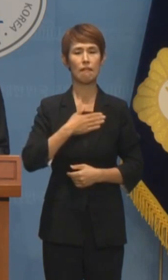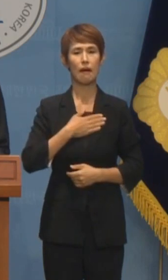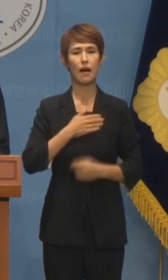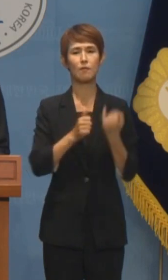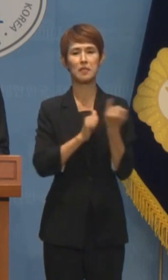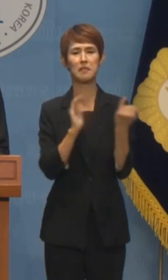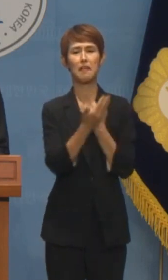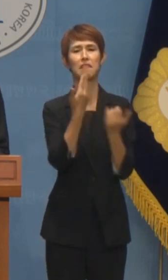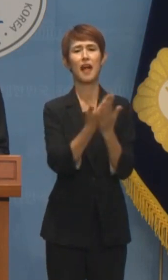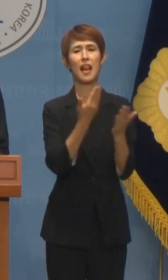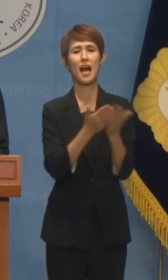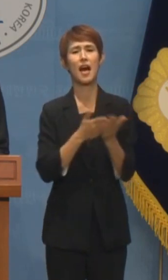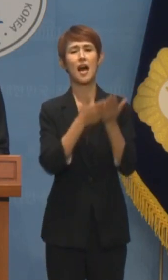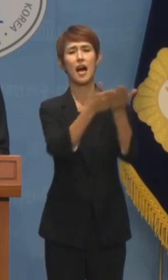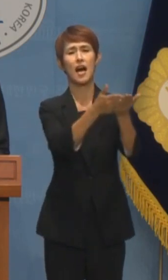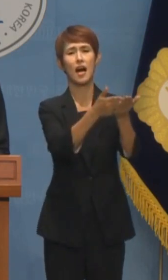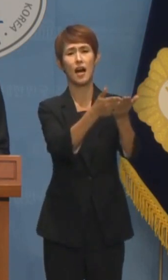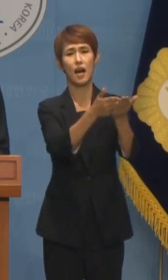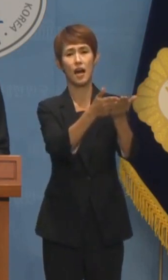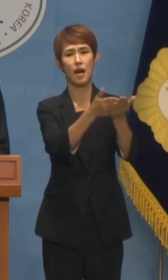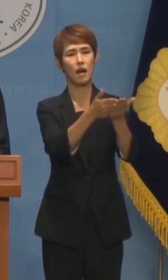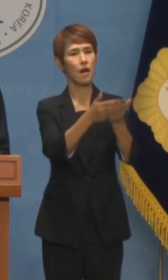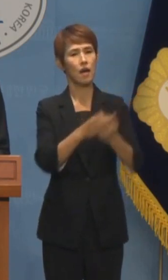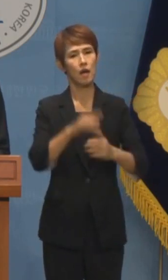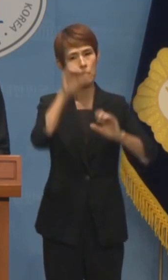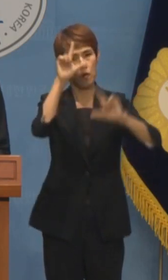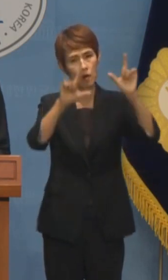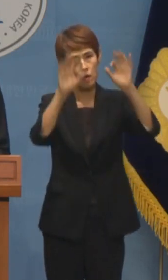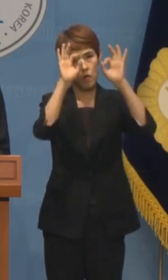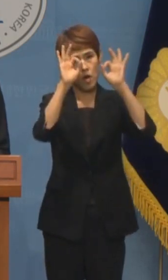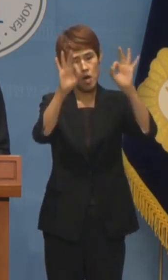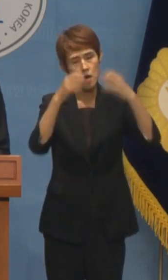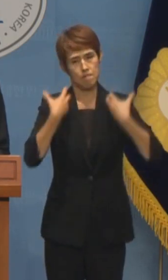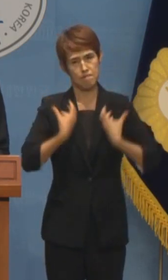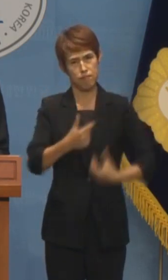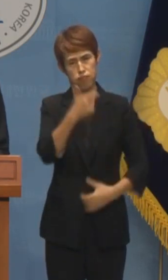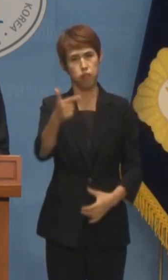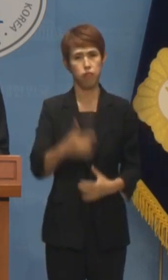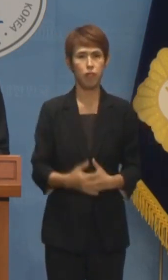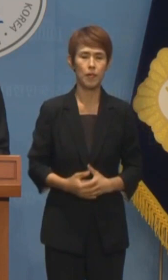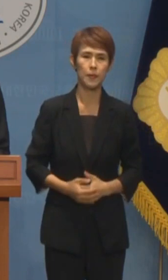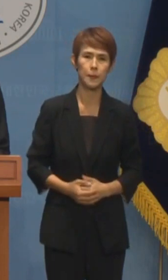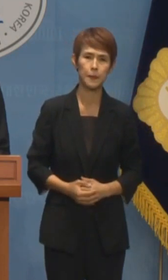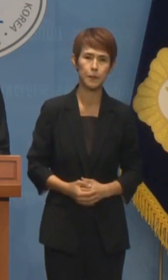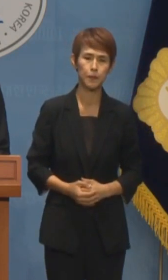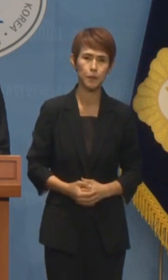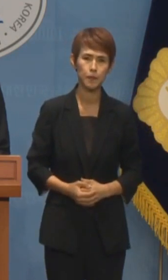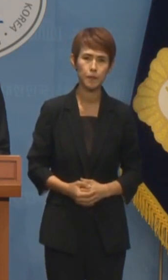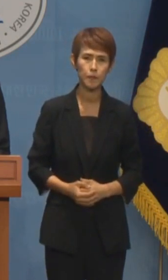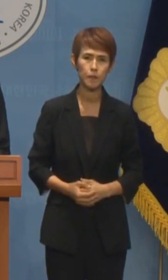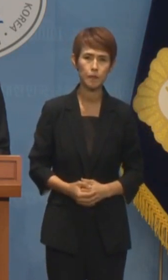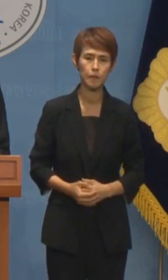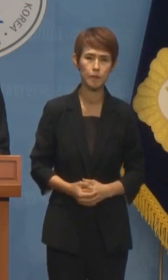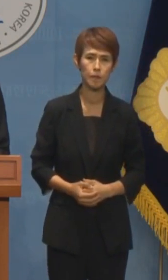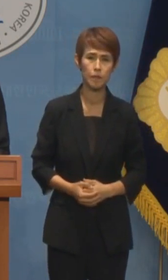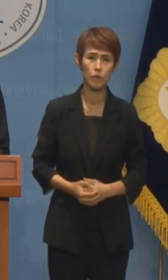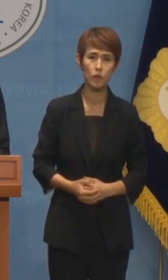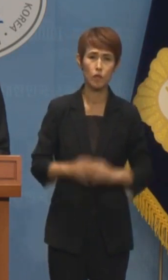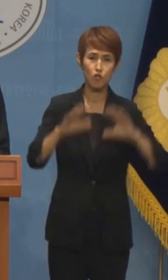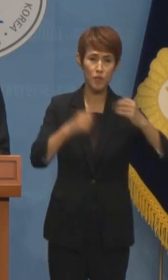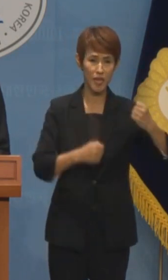호소하는 대통령의 모습은 참담함 그 자체입니다. 오죽하면